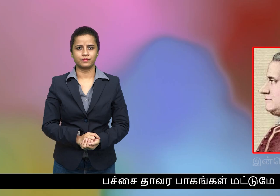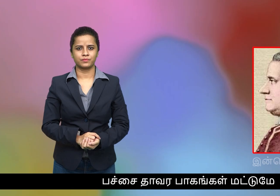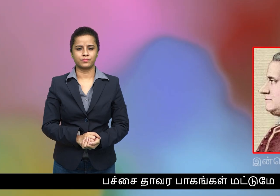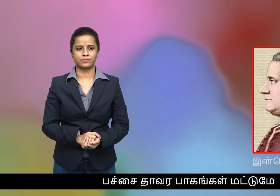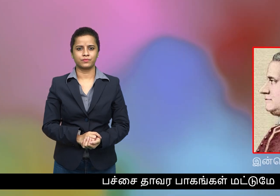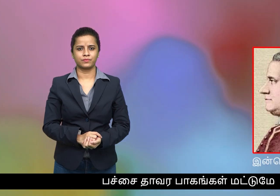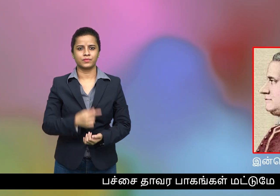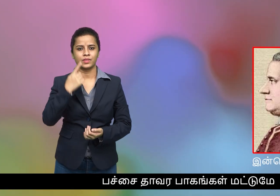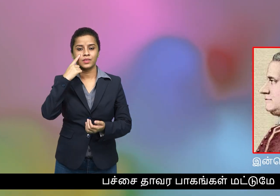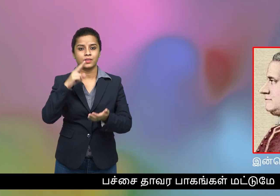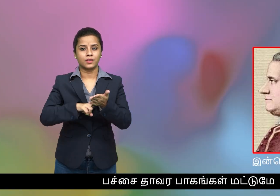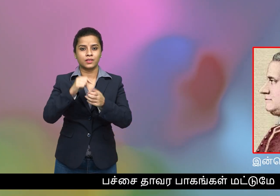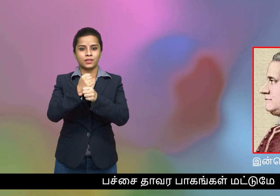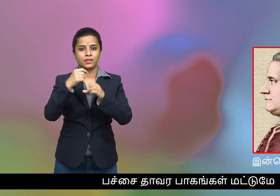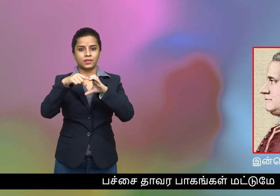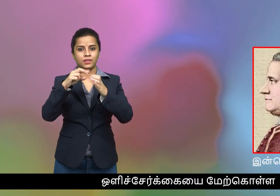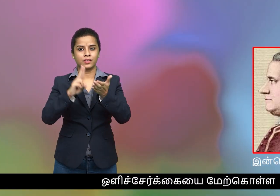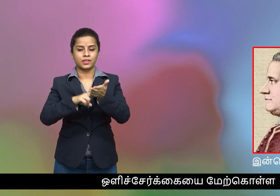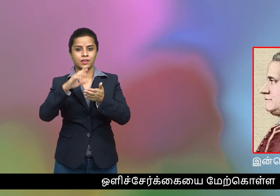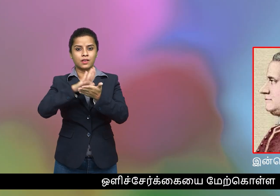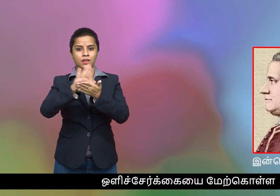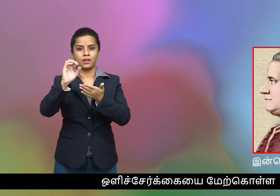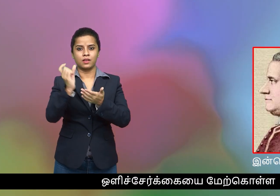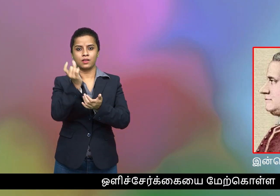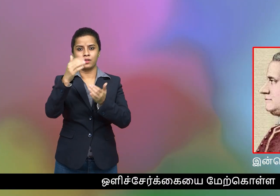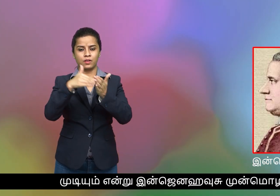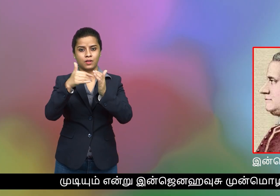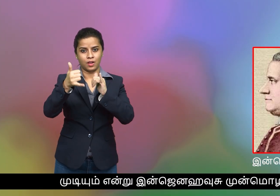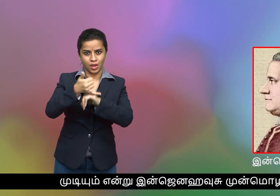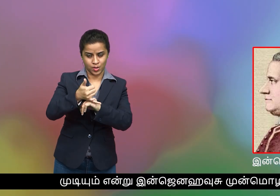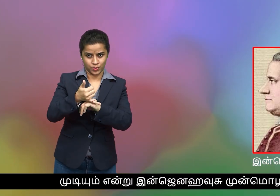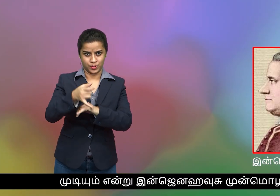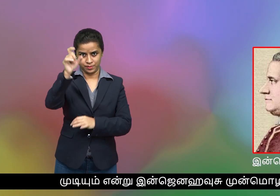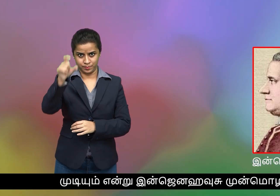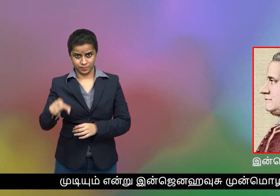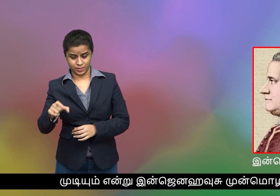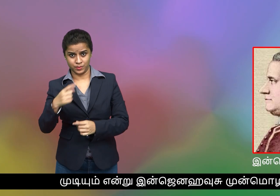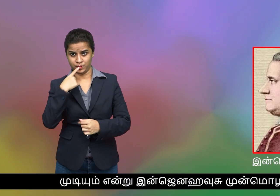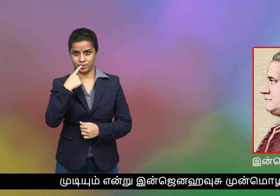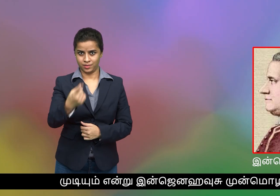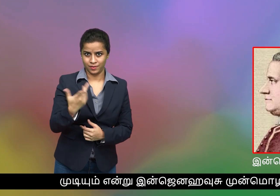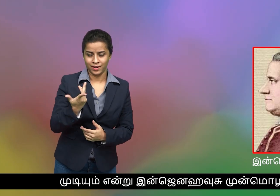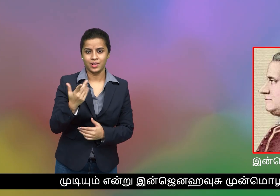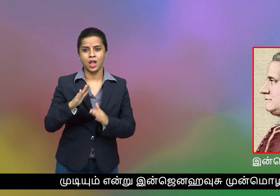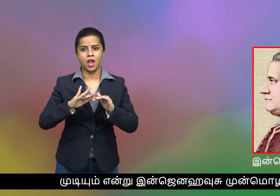பச்சை தாவர பாகங்கள் மட்டுமே ஒளி சேர்க்கையை மேற்கொள்ள முடியும் என்று இன்ஜெனஹவுஸ்